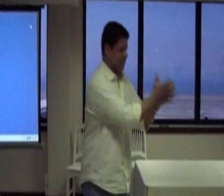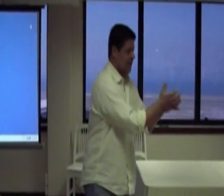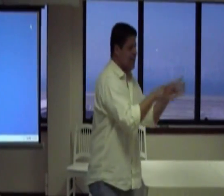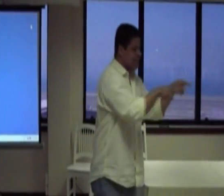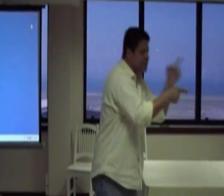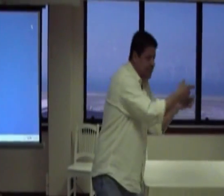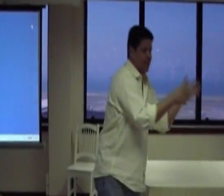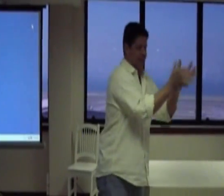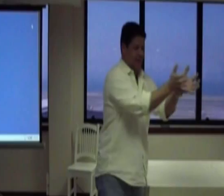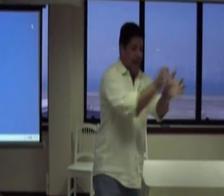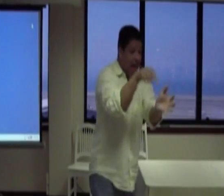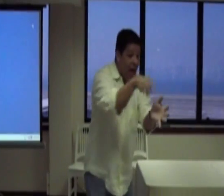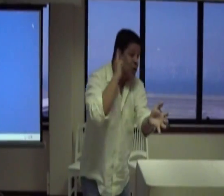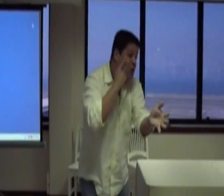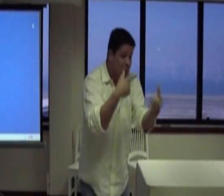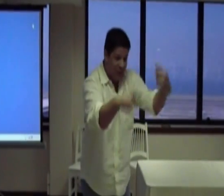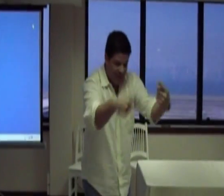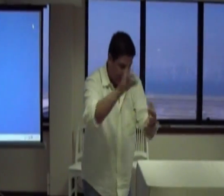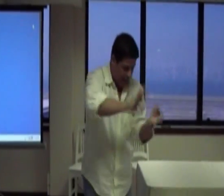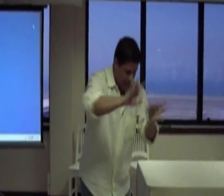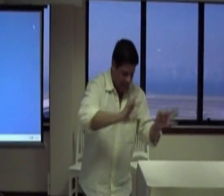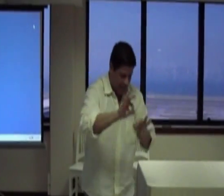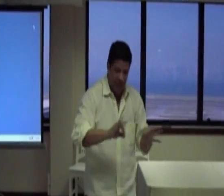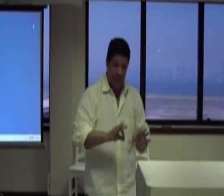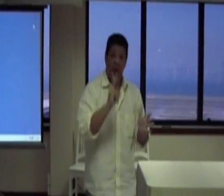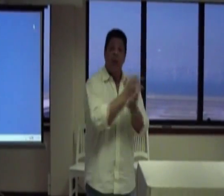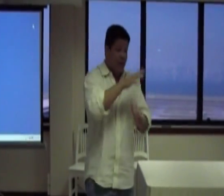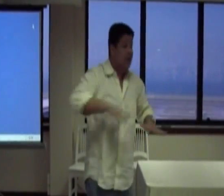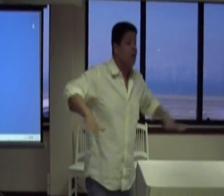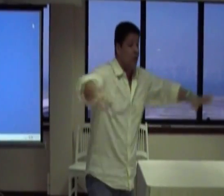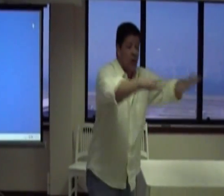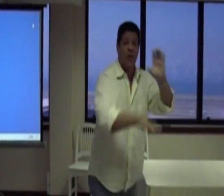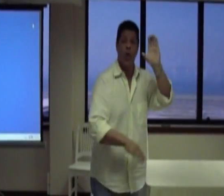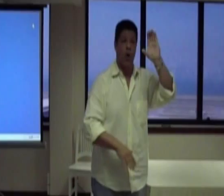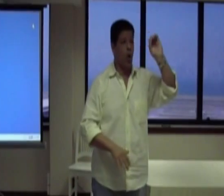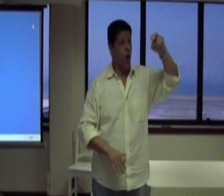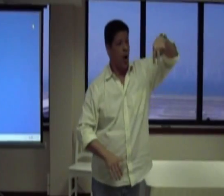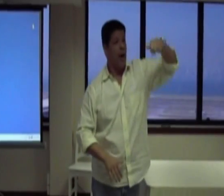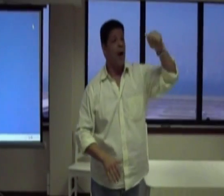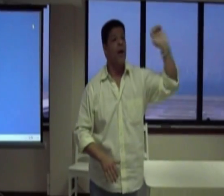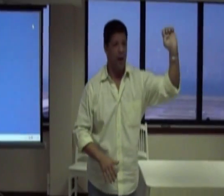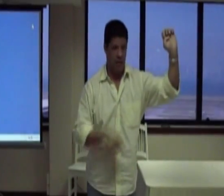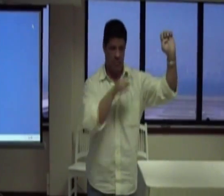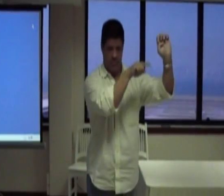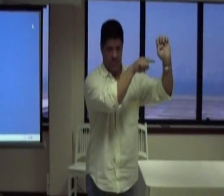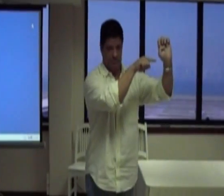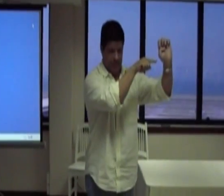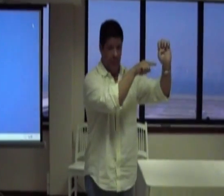isso? Foi dividido em vários eixos na época na conferência. E aí a gente pensa, né? Na época do